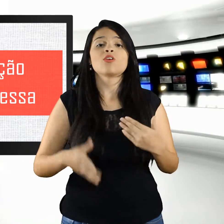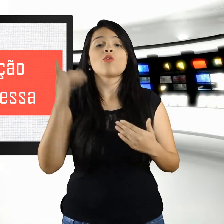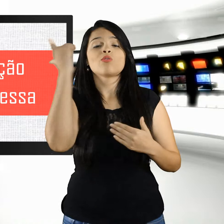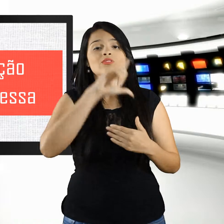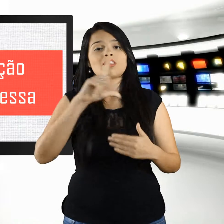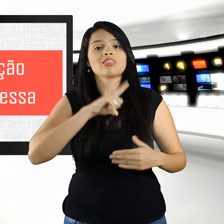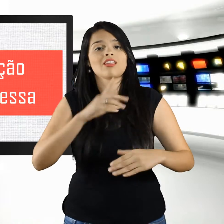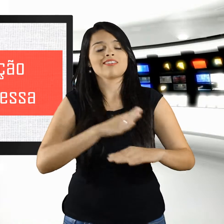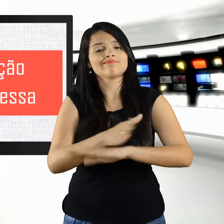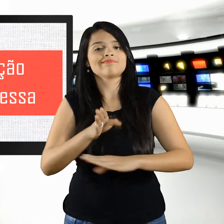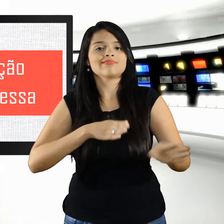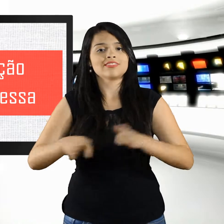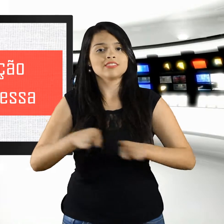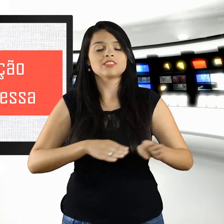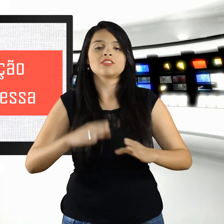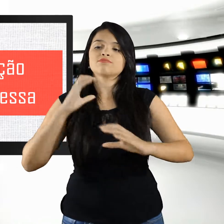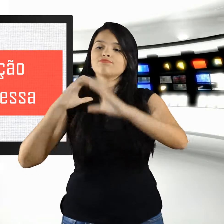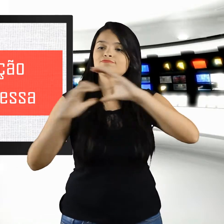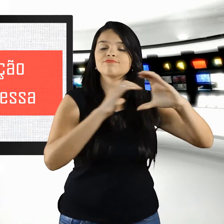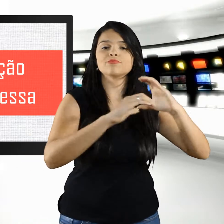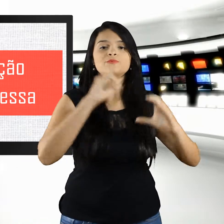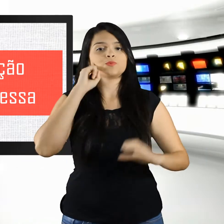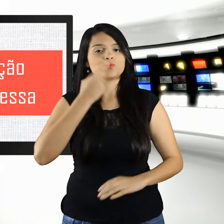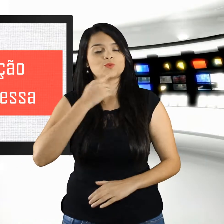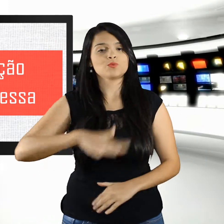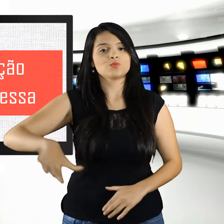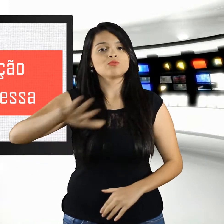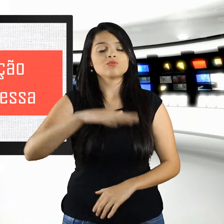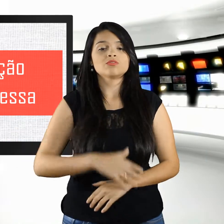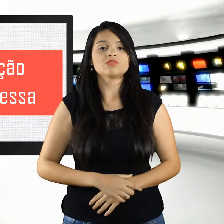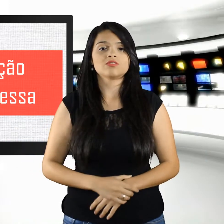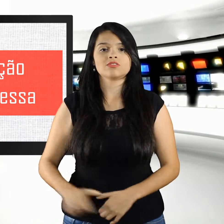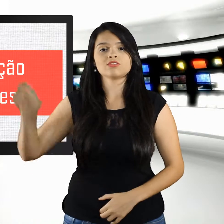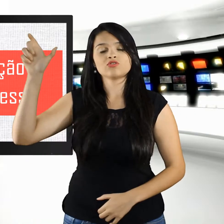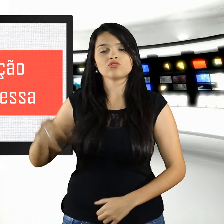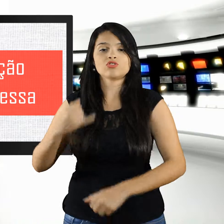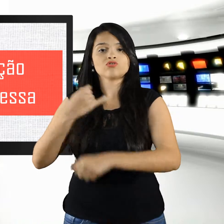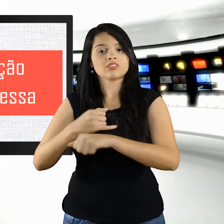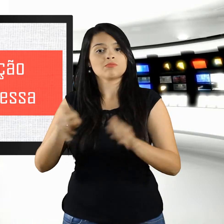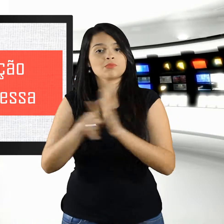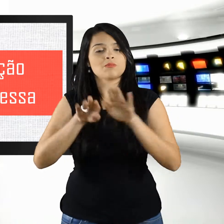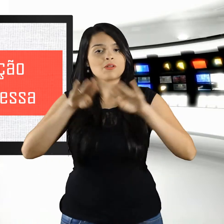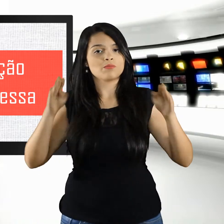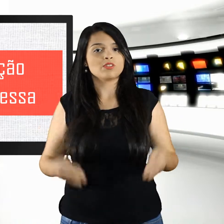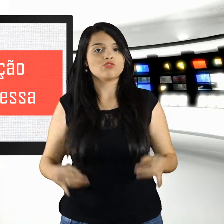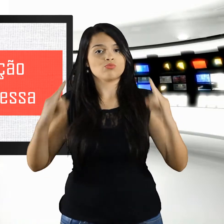o acesso mais amplo na comunicação dos surdos. Na opinião do chefe de gabinete do INES, o principal é a